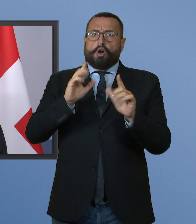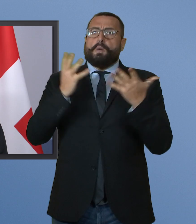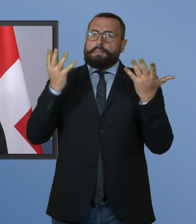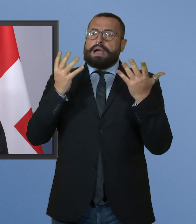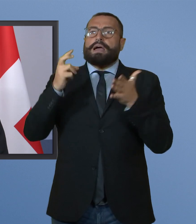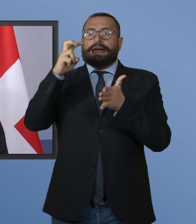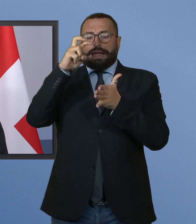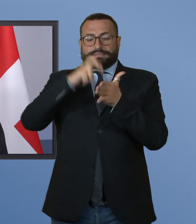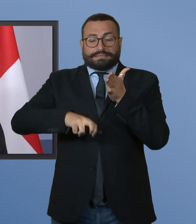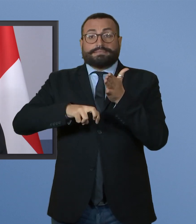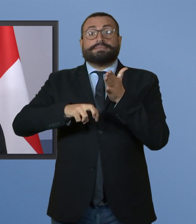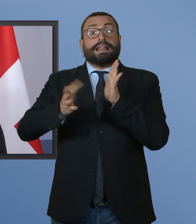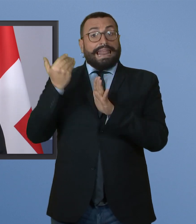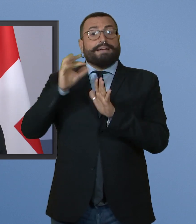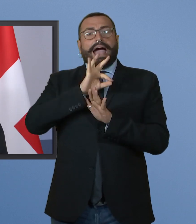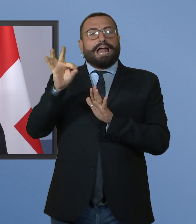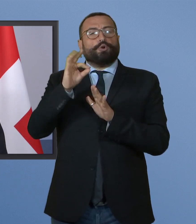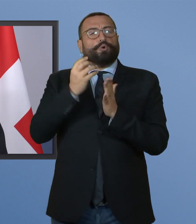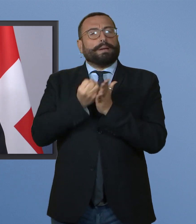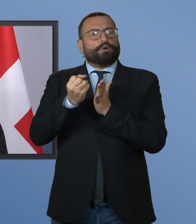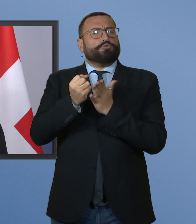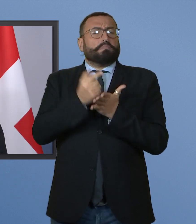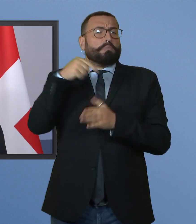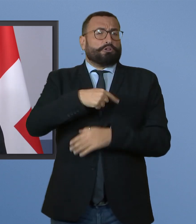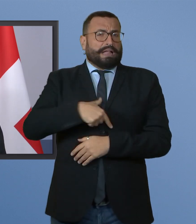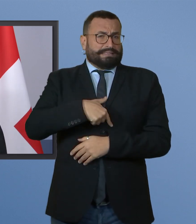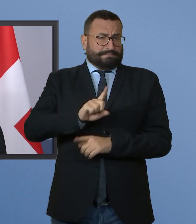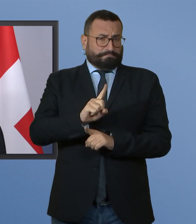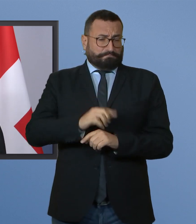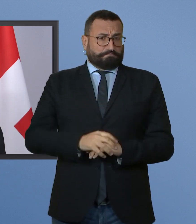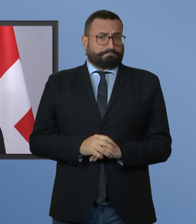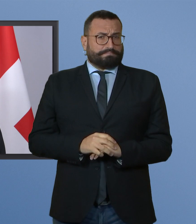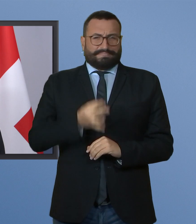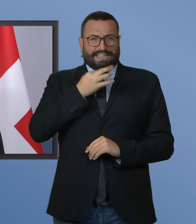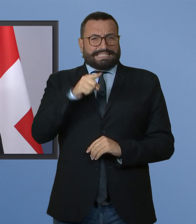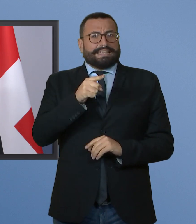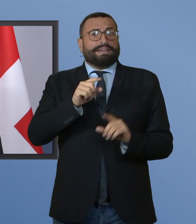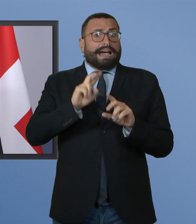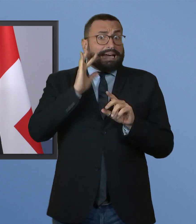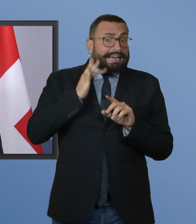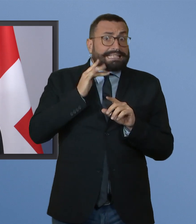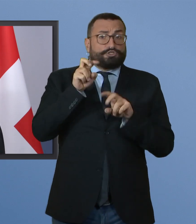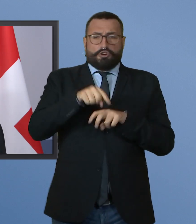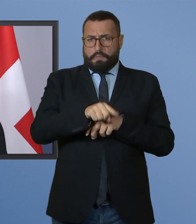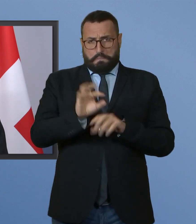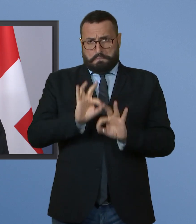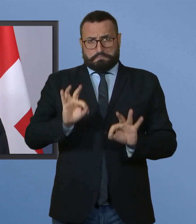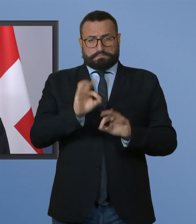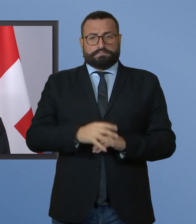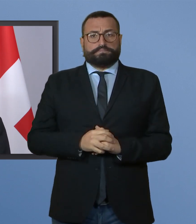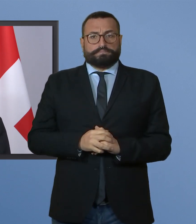soltanto certi prodotti non sensibili per la svizzera cioè che non costituiscono una minaccia per la nostra agricoltura